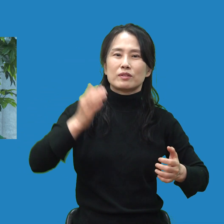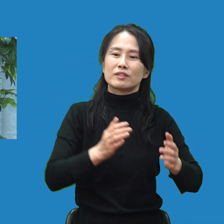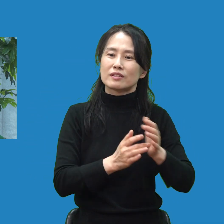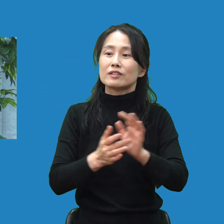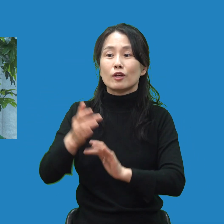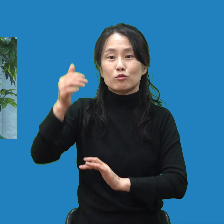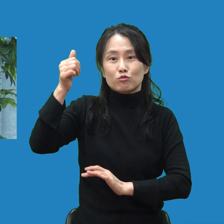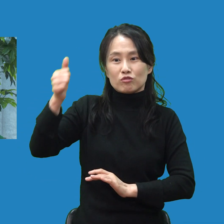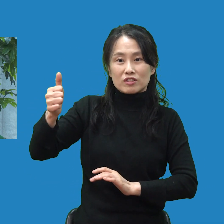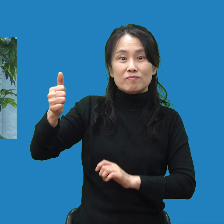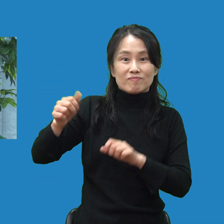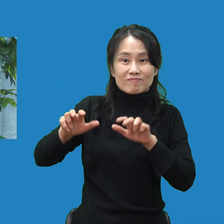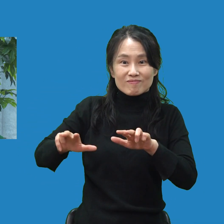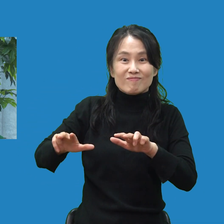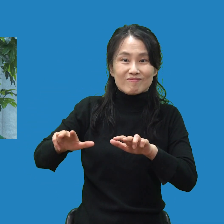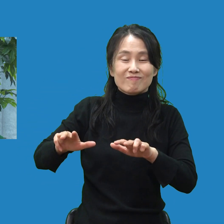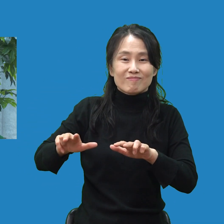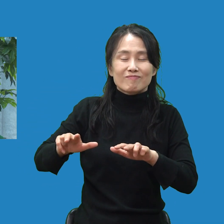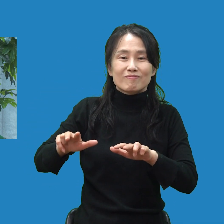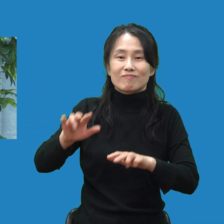보이지 않습니까?